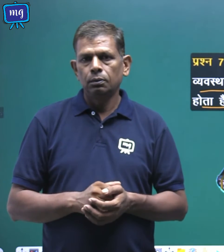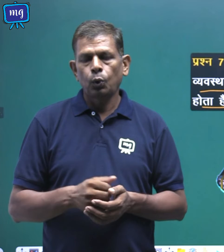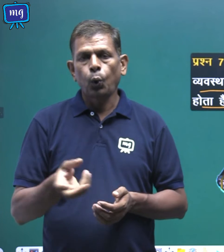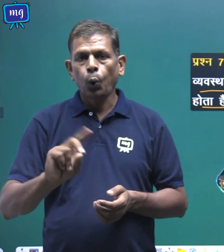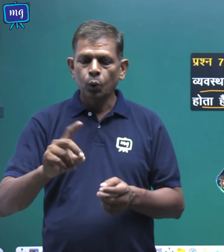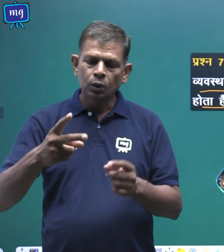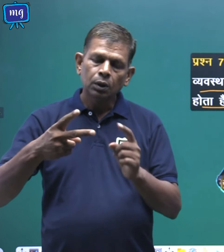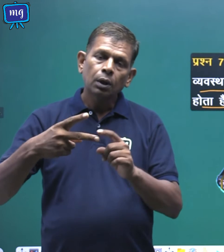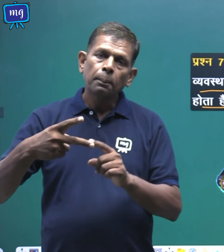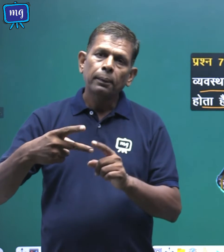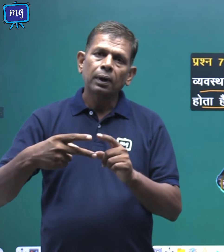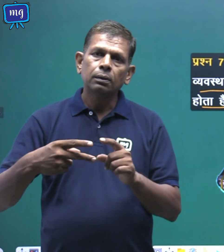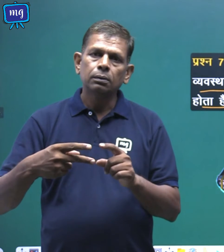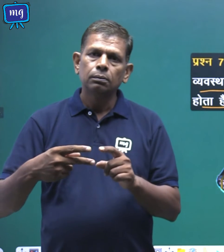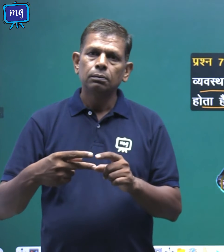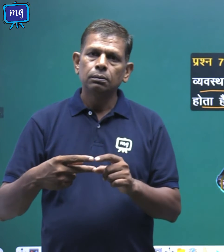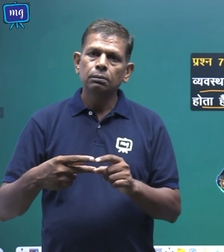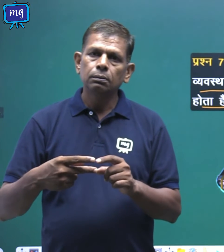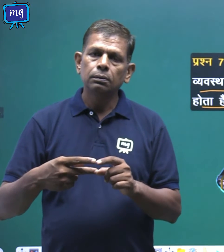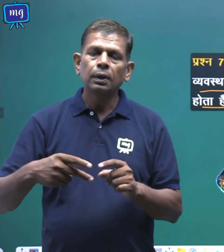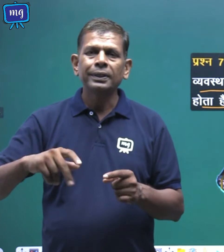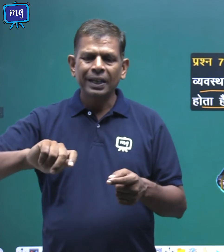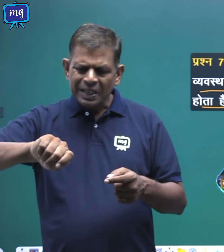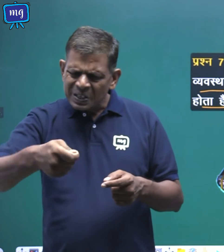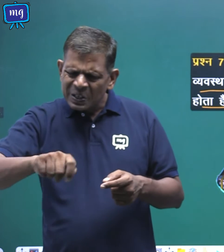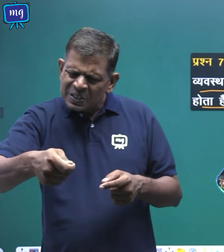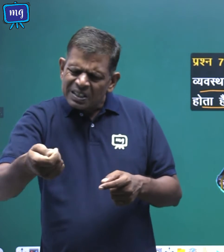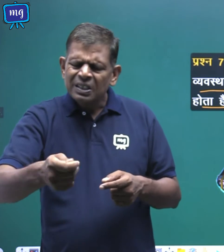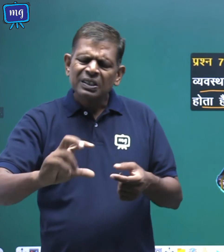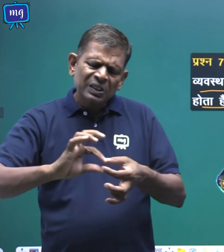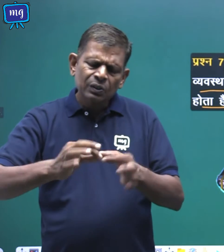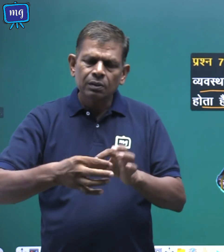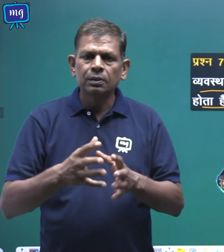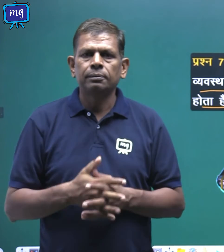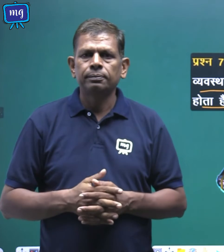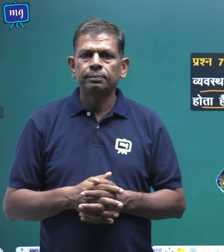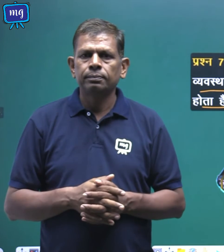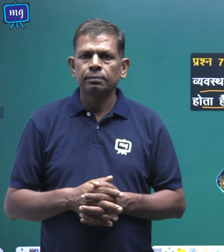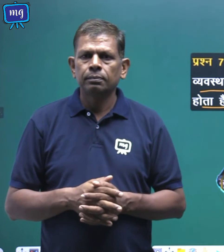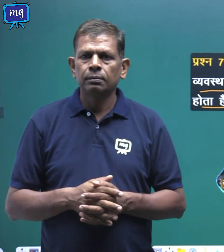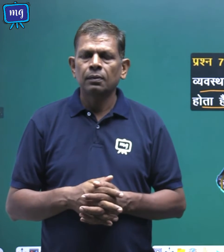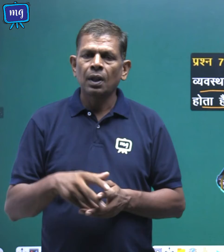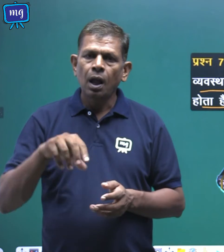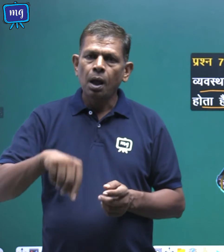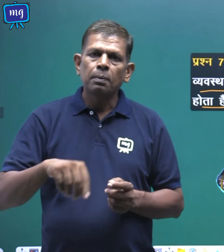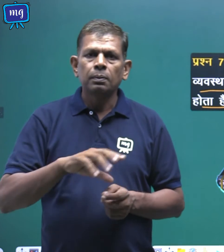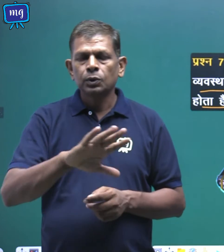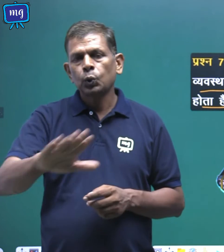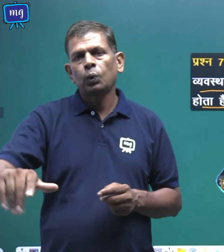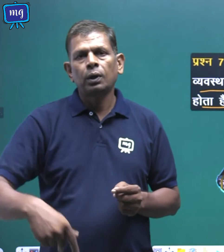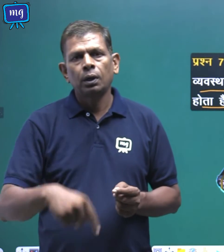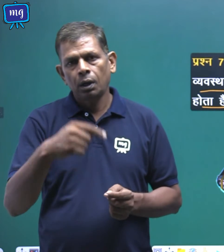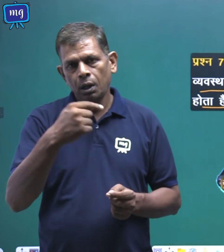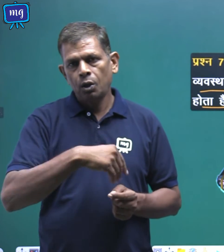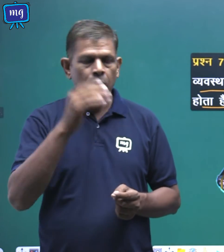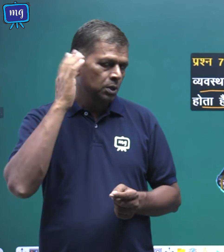और दूसरी तरफ यहाँ पेचकस से जुड़ा हुआ है। अब बच्चों,